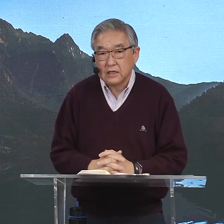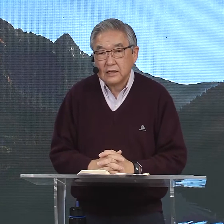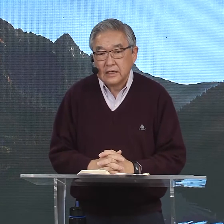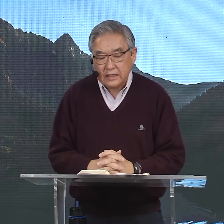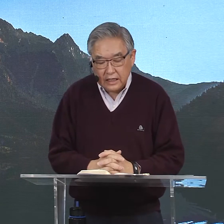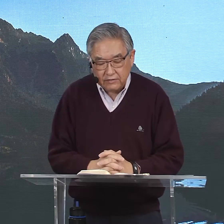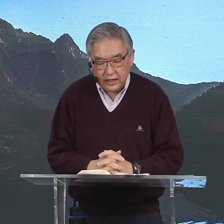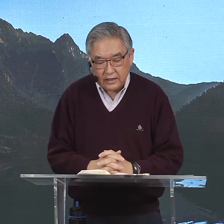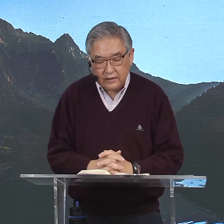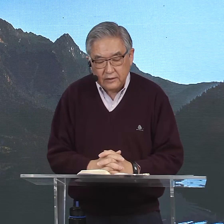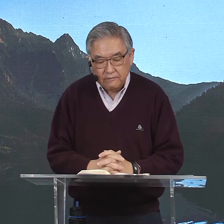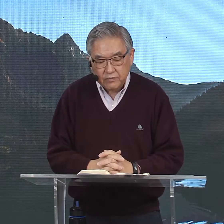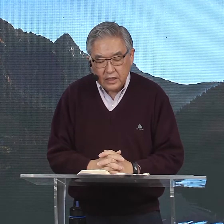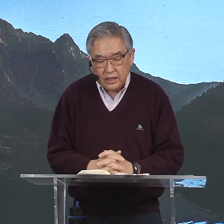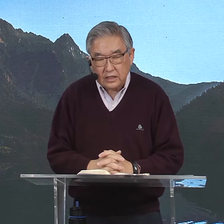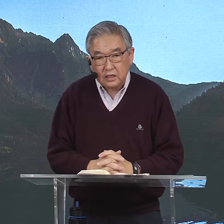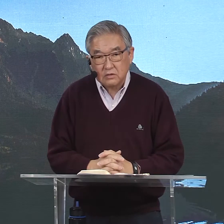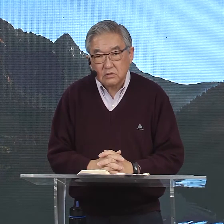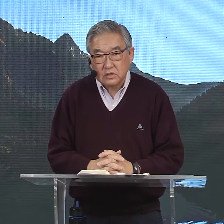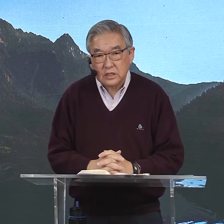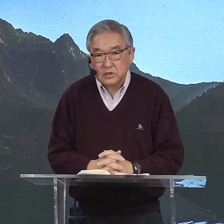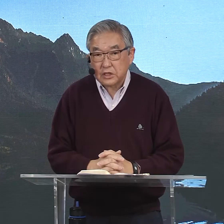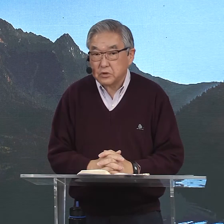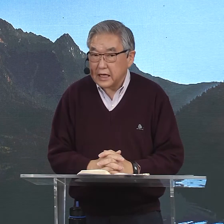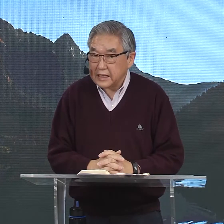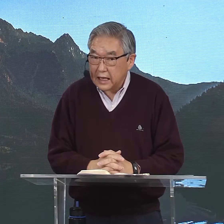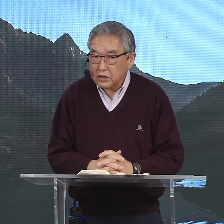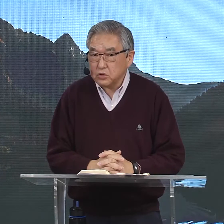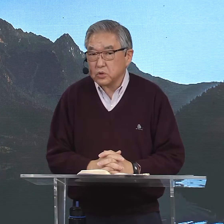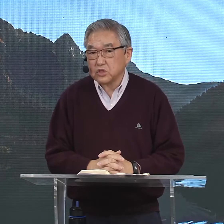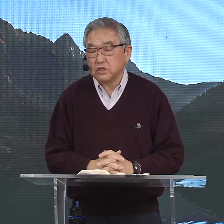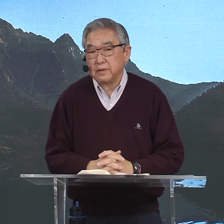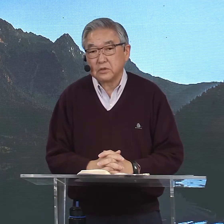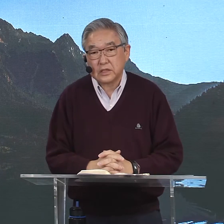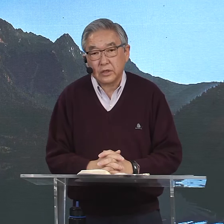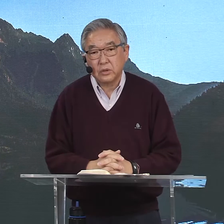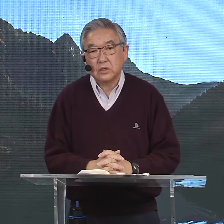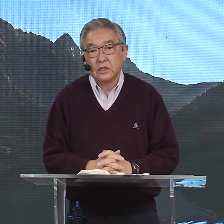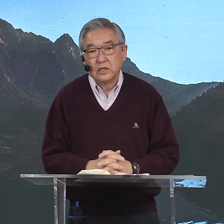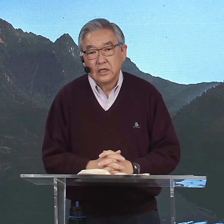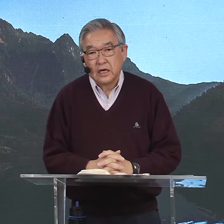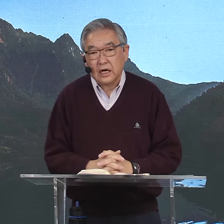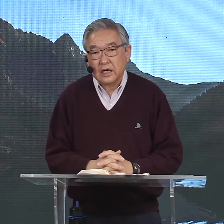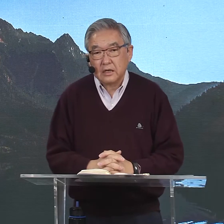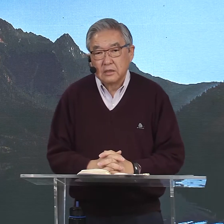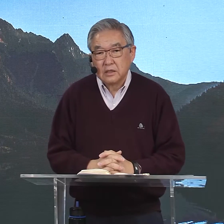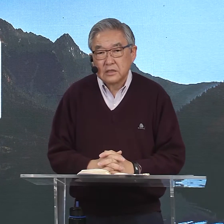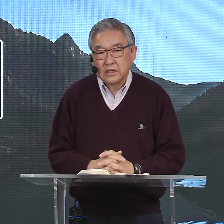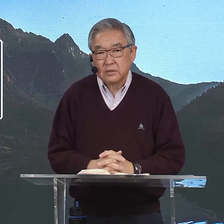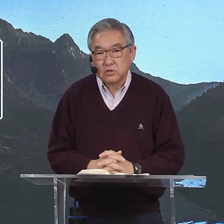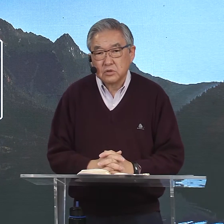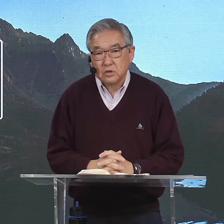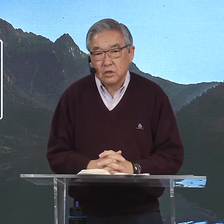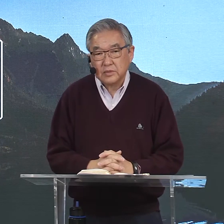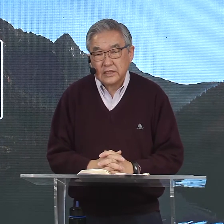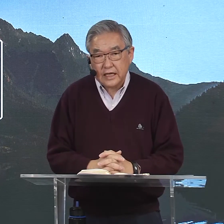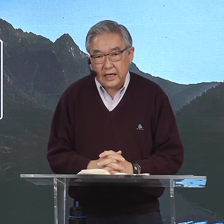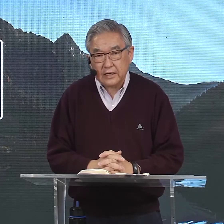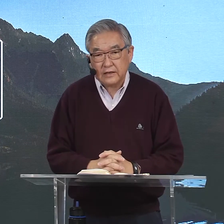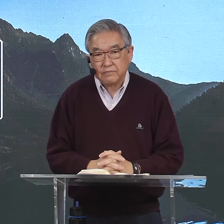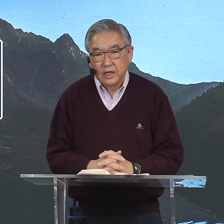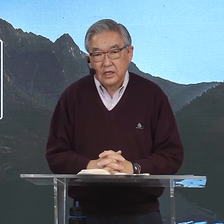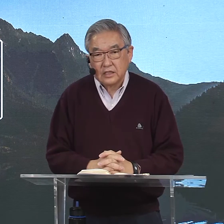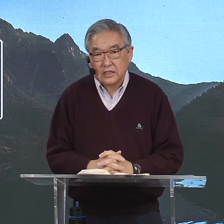prof o e elevada então estamos sendo treinados hoje pelo senhor a sermos